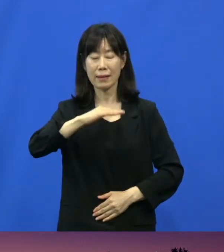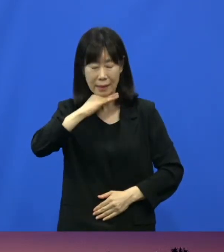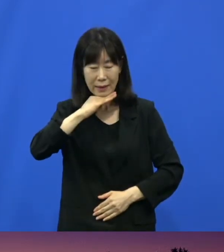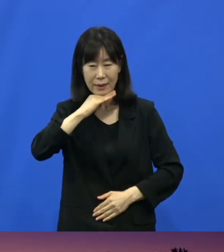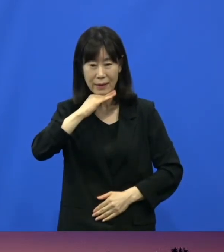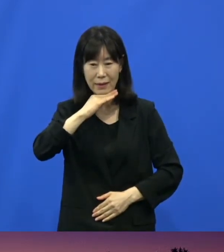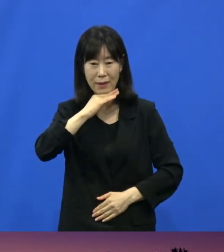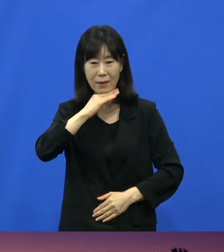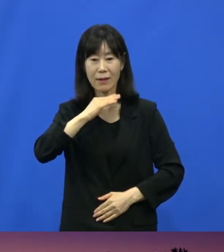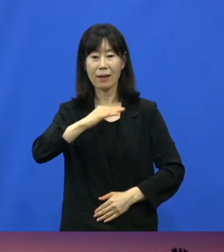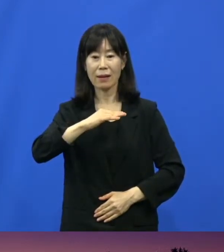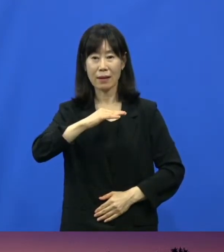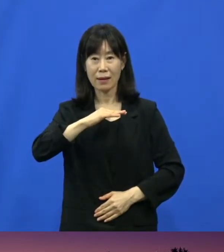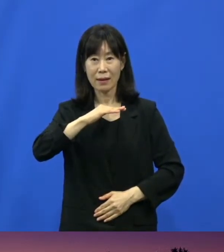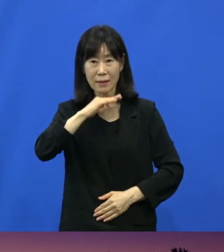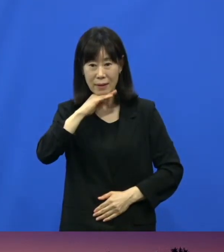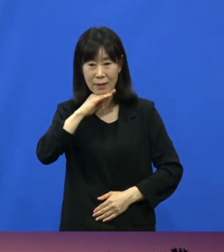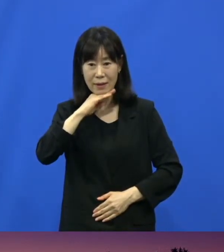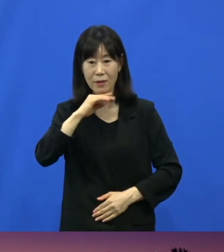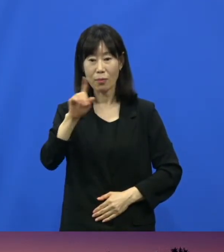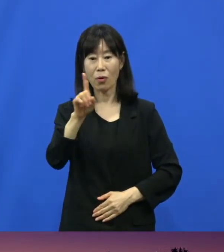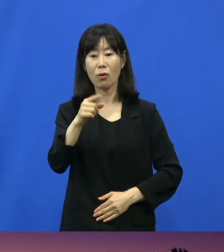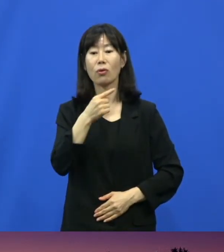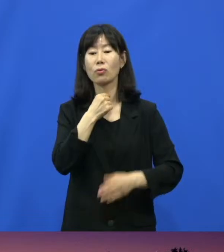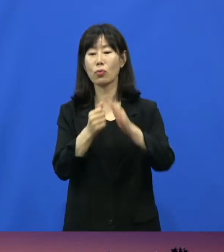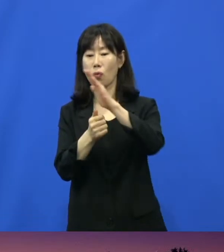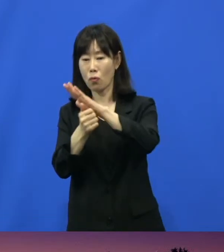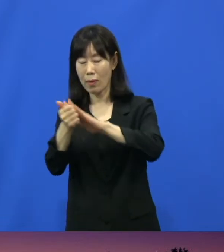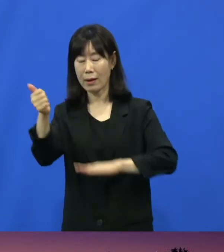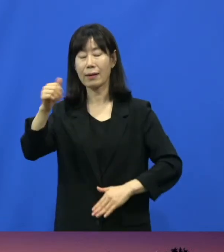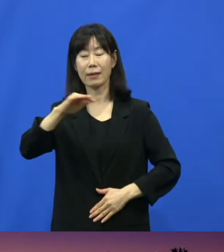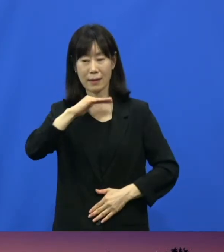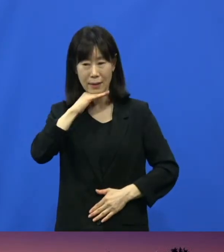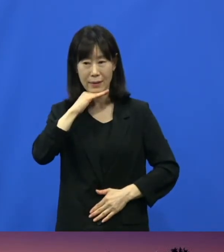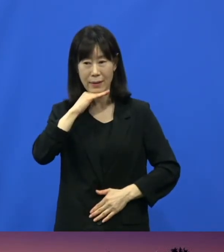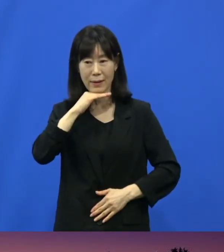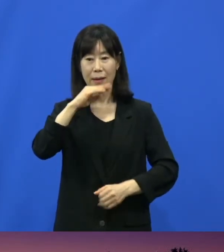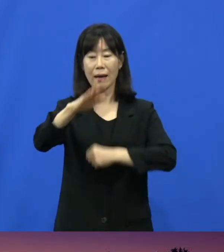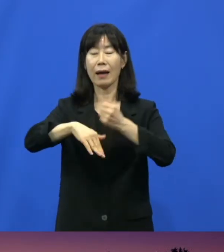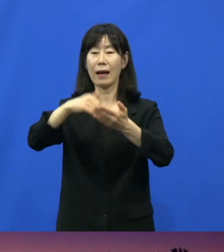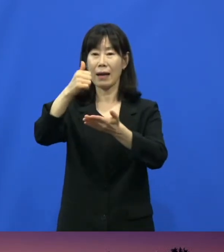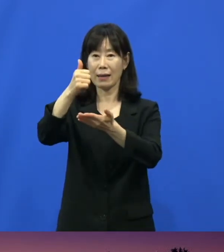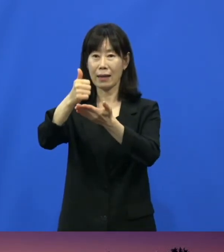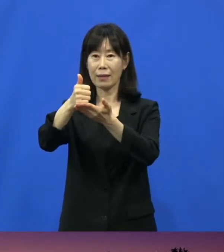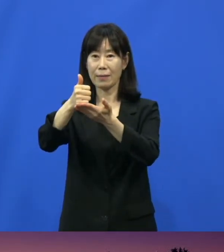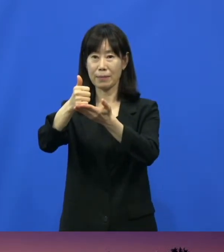무엇을 기다립니까? 여러분, 기다리는 게 소망이죠. 그 소망이 누구에게 있습니까? 하나님에게 있는 거잖아요.